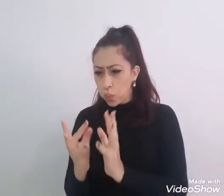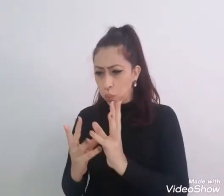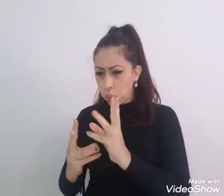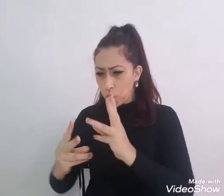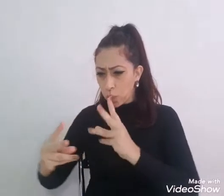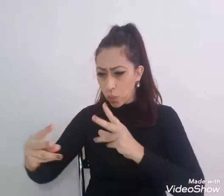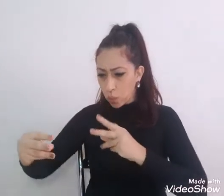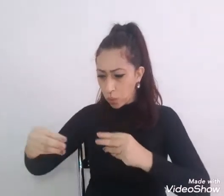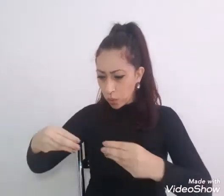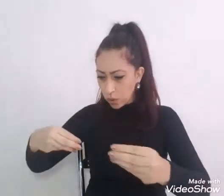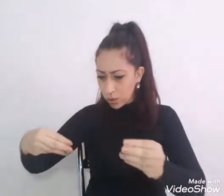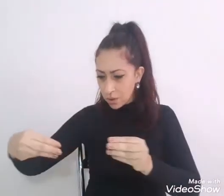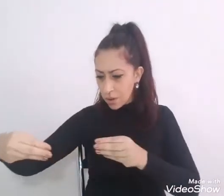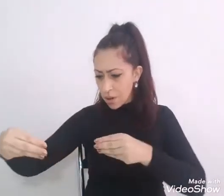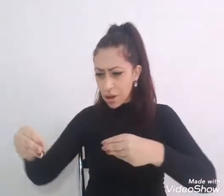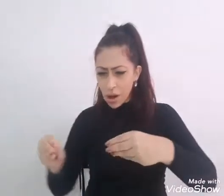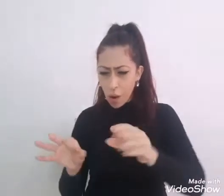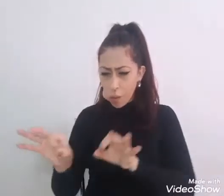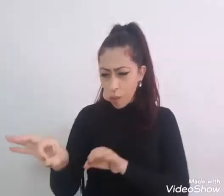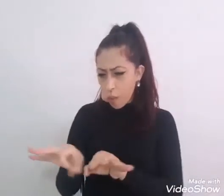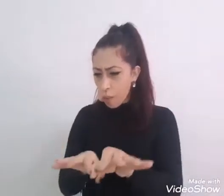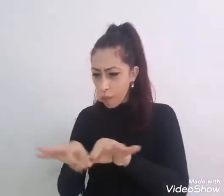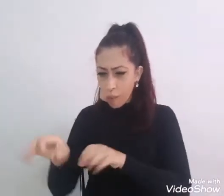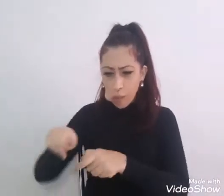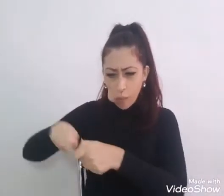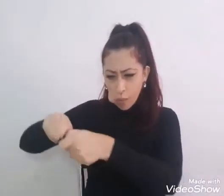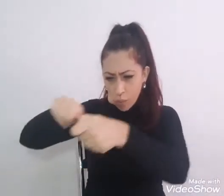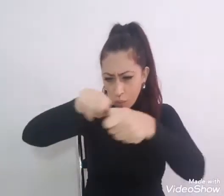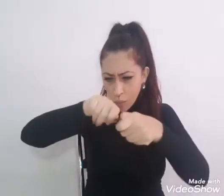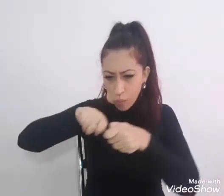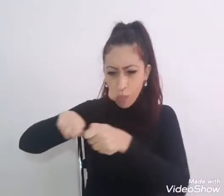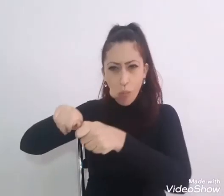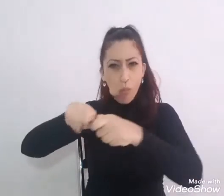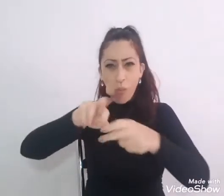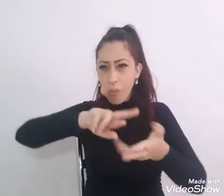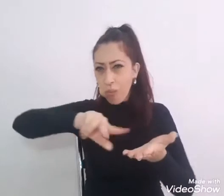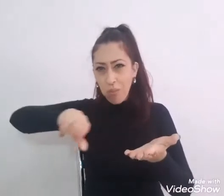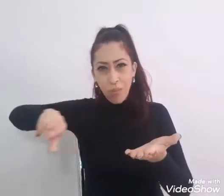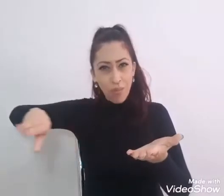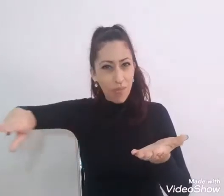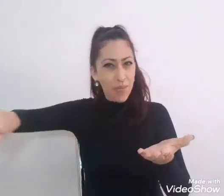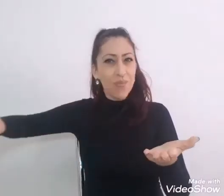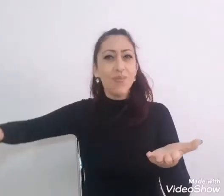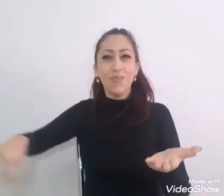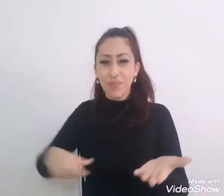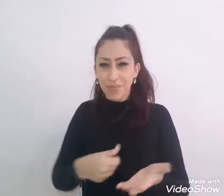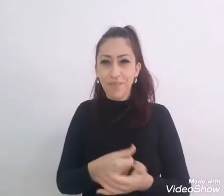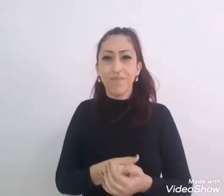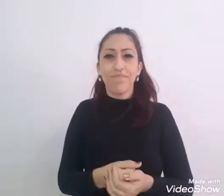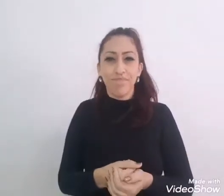ou qualquer coisa ser produzida a partir daí, tá? Então é interessante que vocês notem como